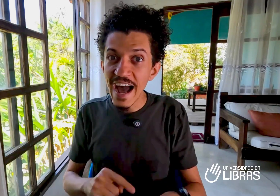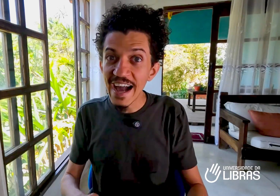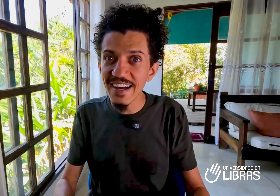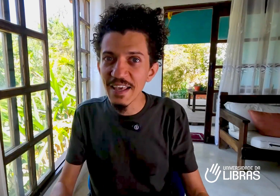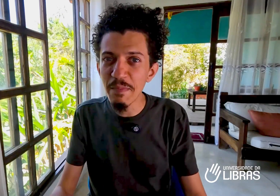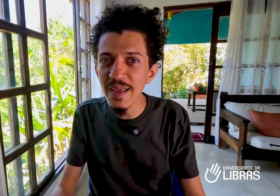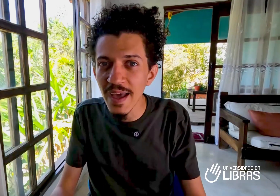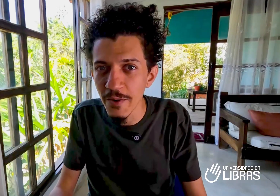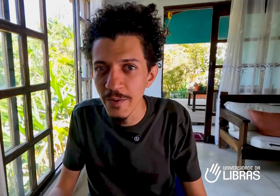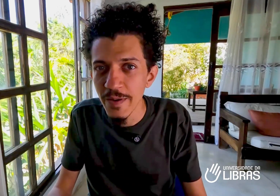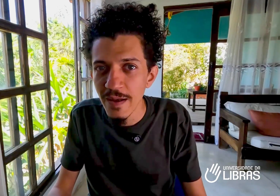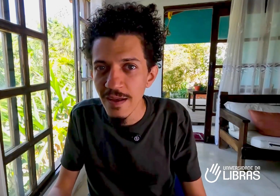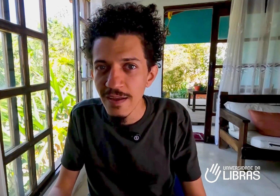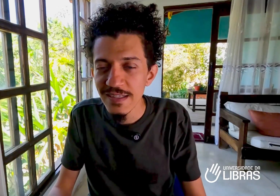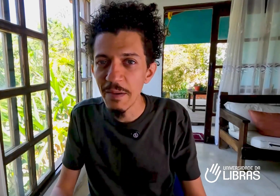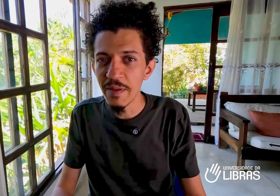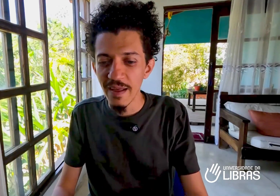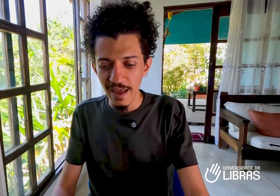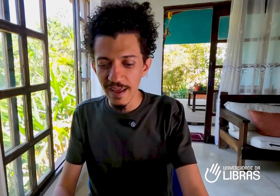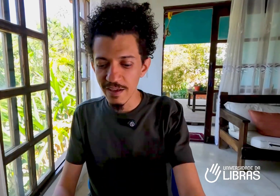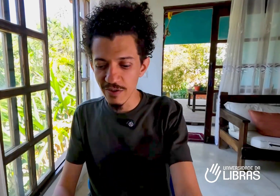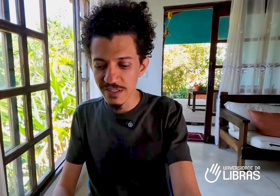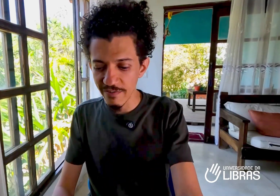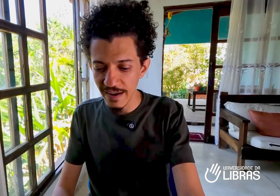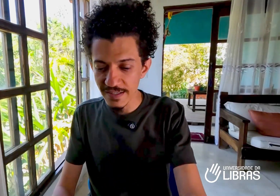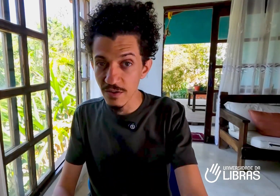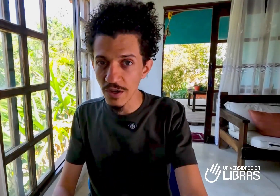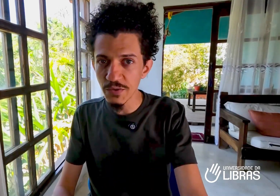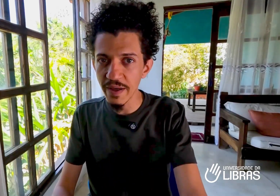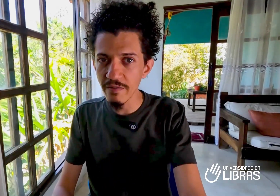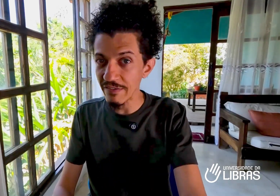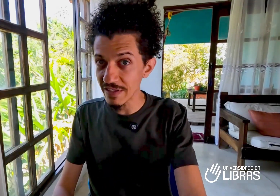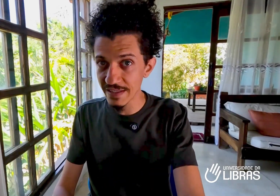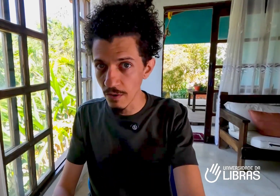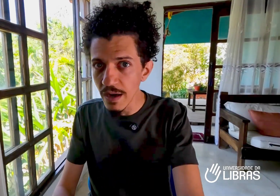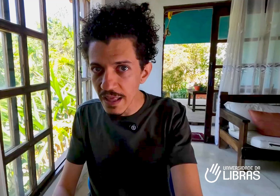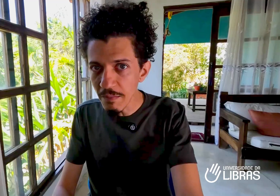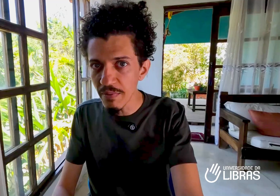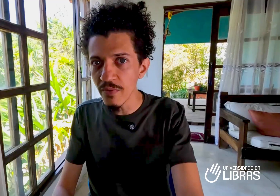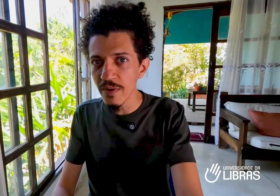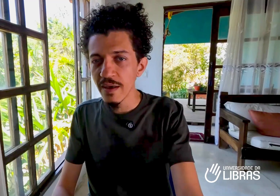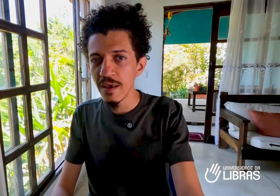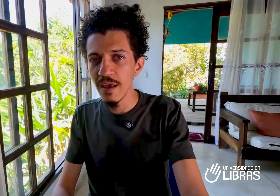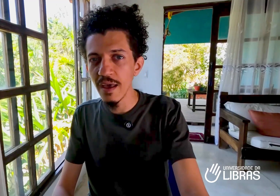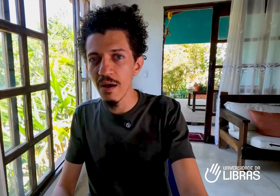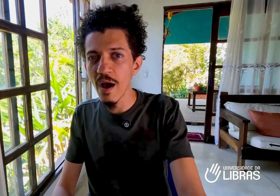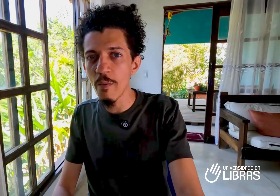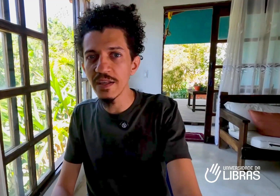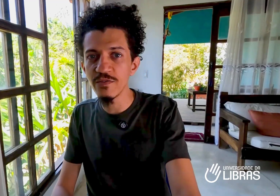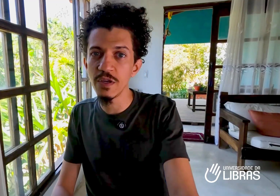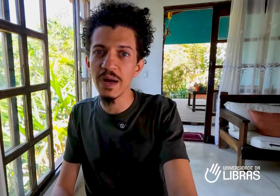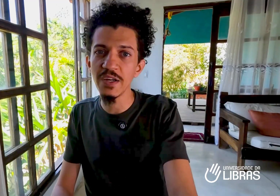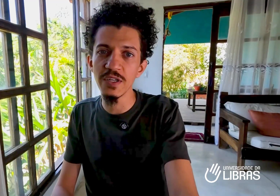caraca, que banheiro, sabe? Em que você fala assim, nossa, o banheiro estava tão limpo que eu realmente fico